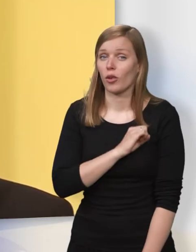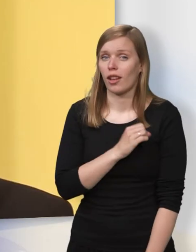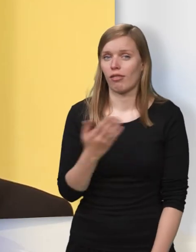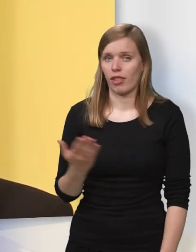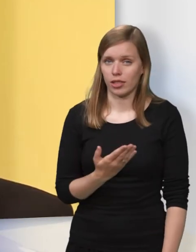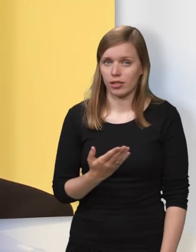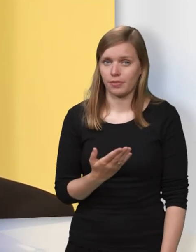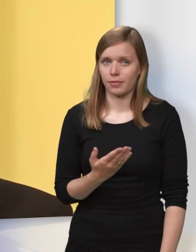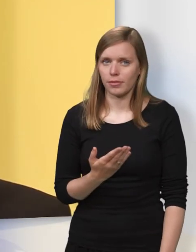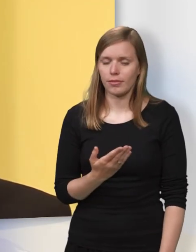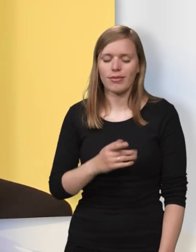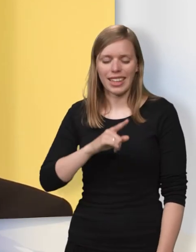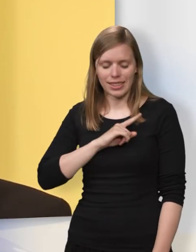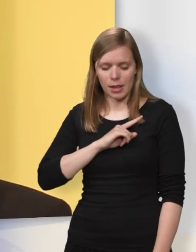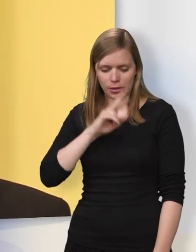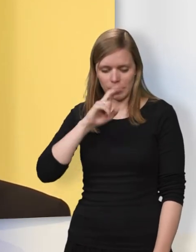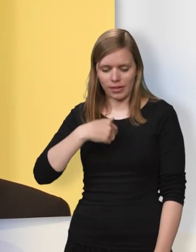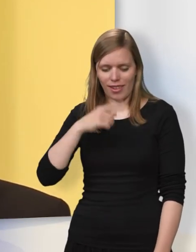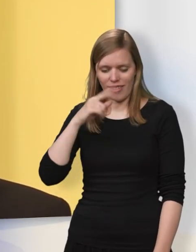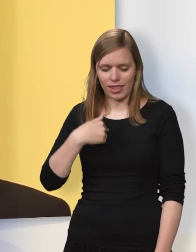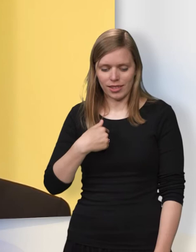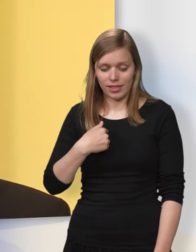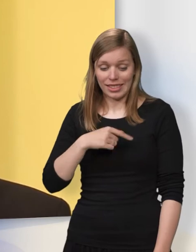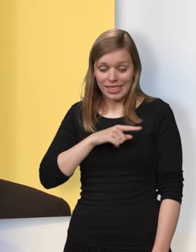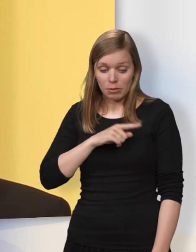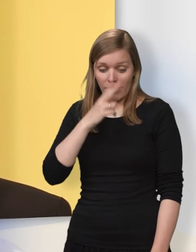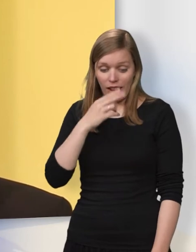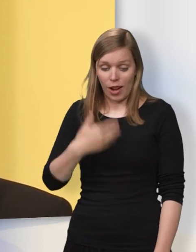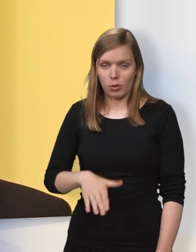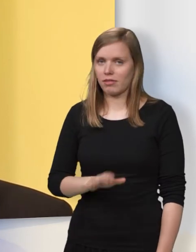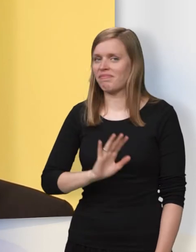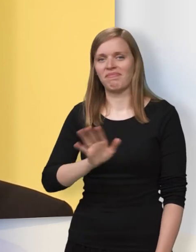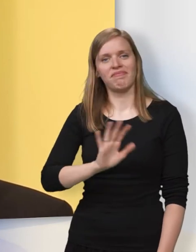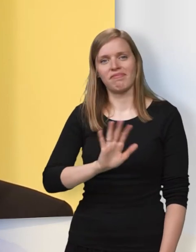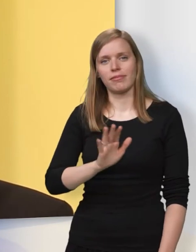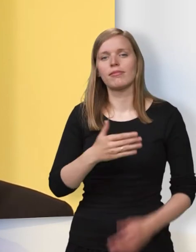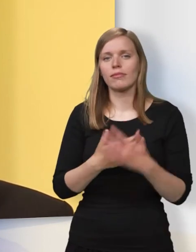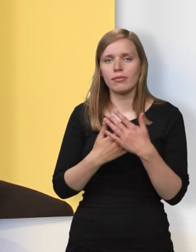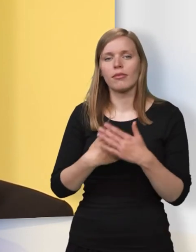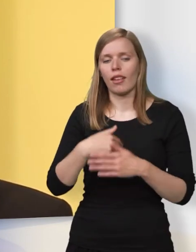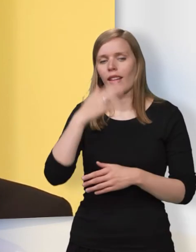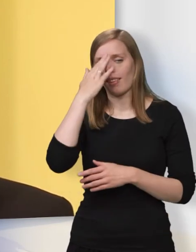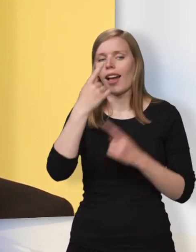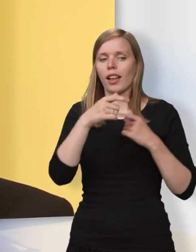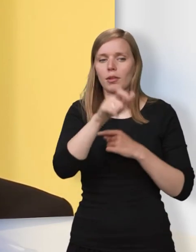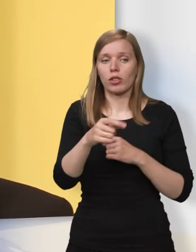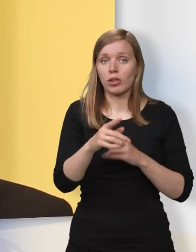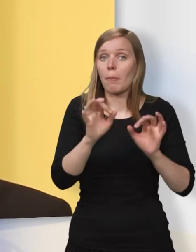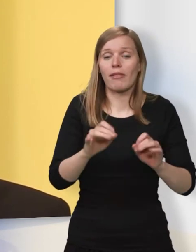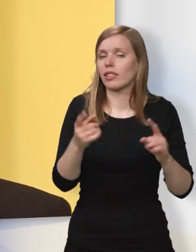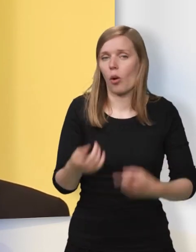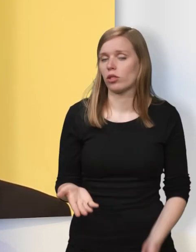weiß, dass ich eben nicht komplett heil durchkomme, weiß ich das auch bei anderen Menschen. Ich habe auch in